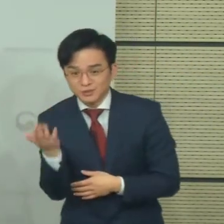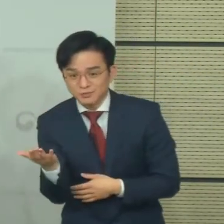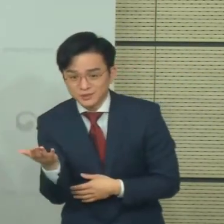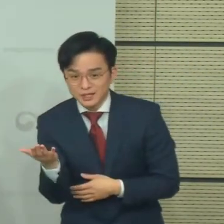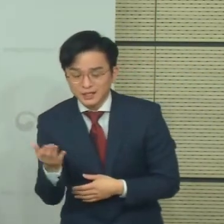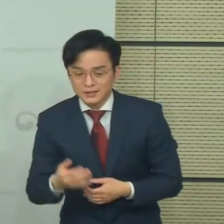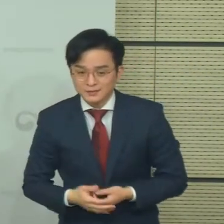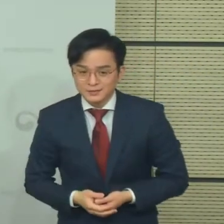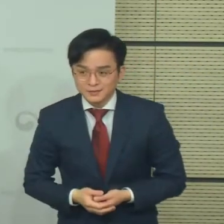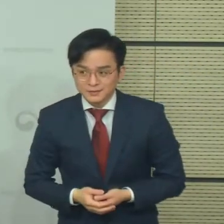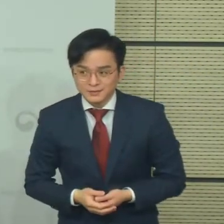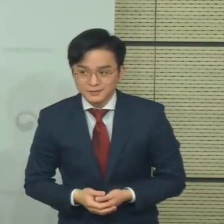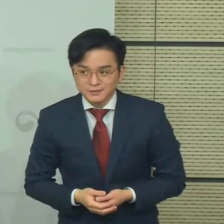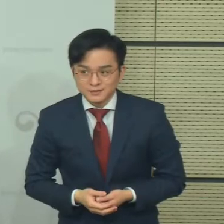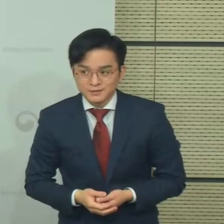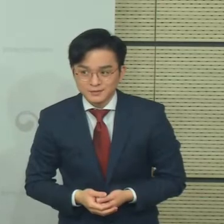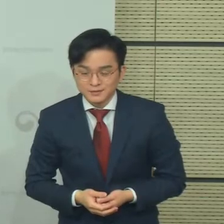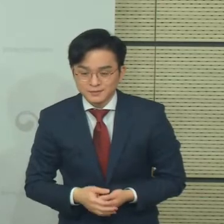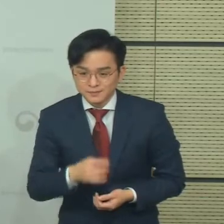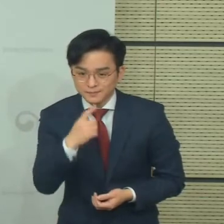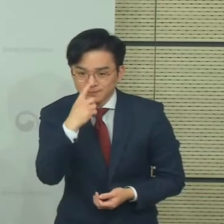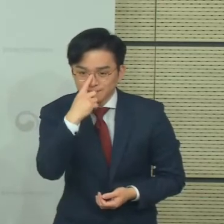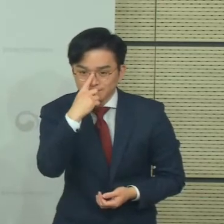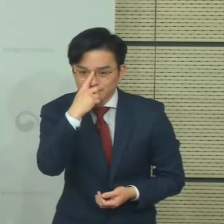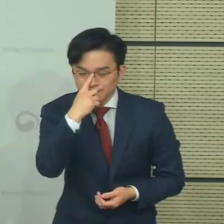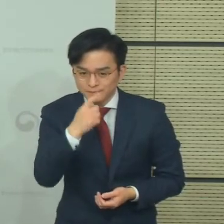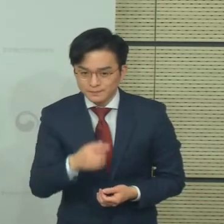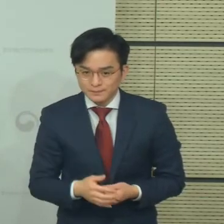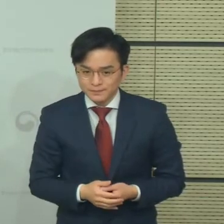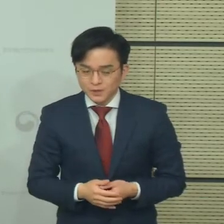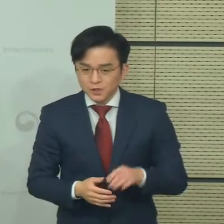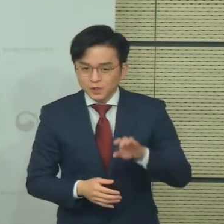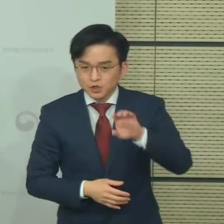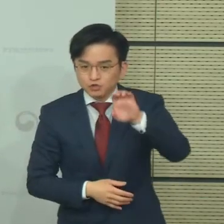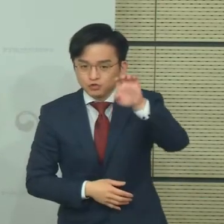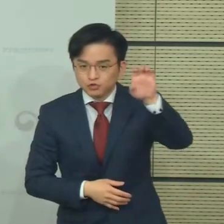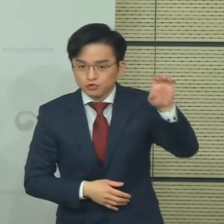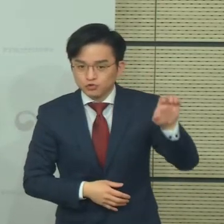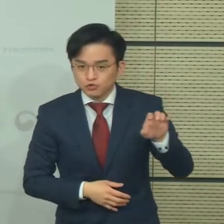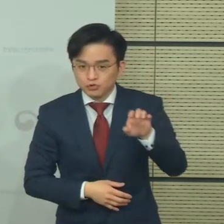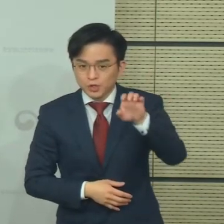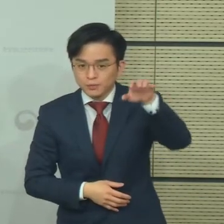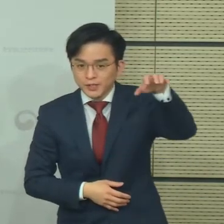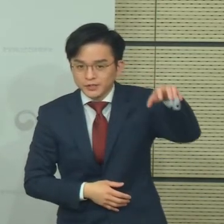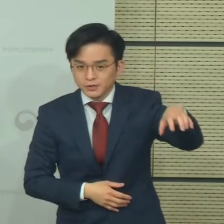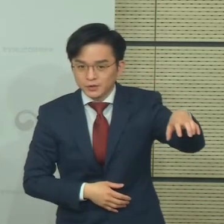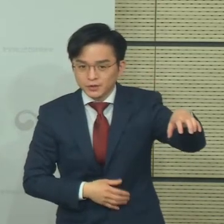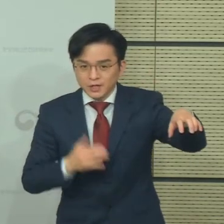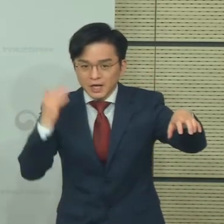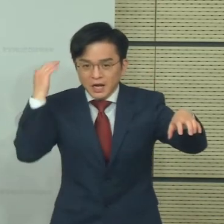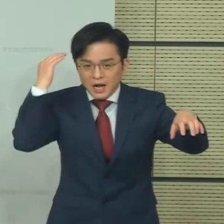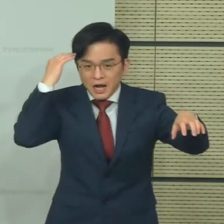비슷한 내용이 될 수도 있을 것 같긴 한데, 현재 유럽 지역에서 오는